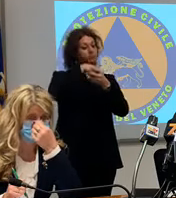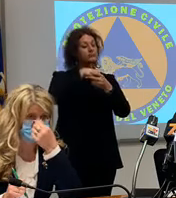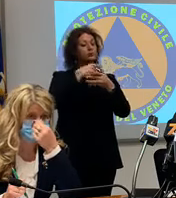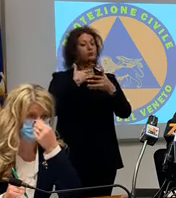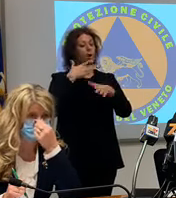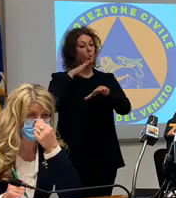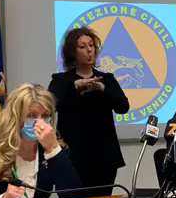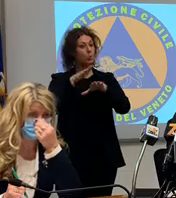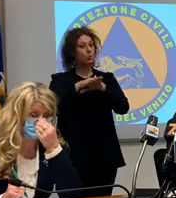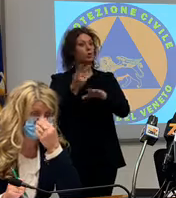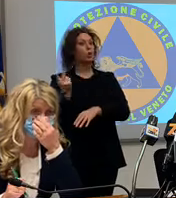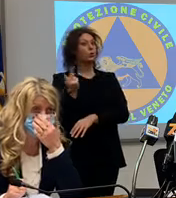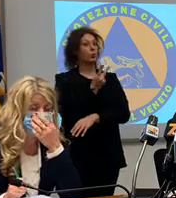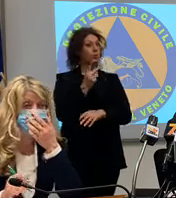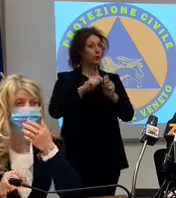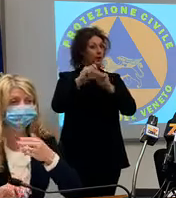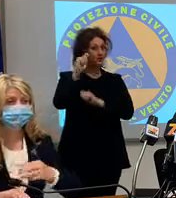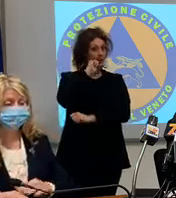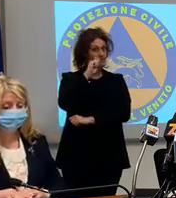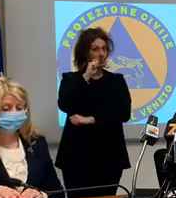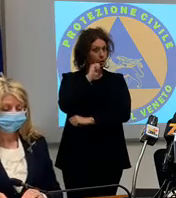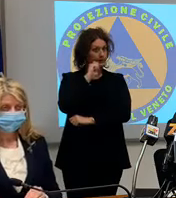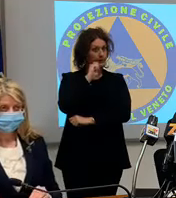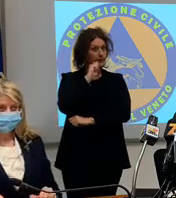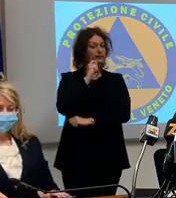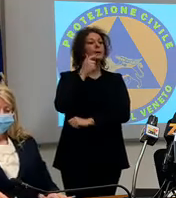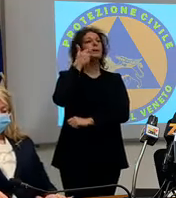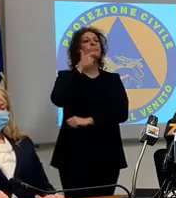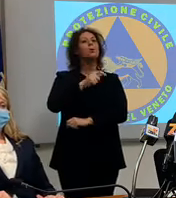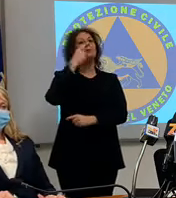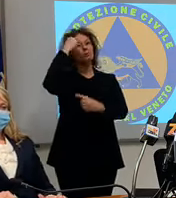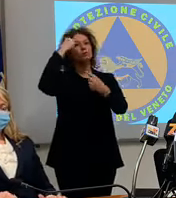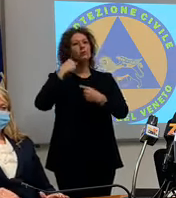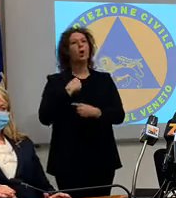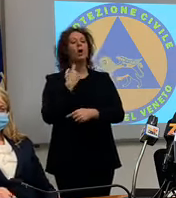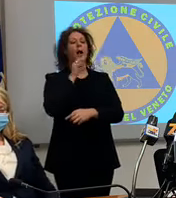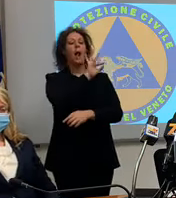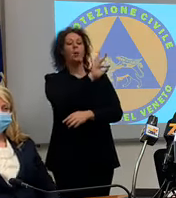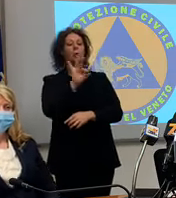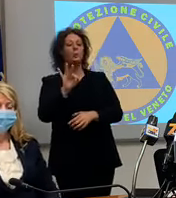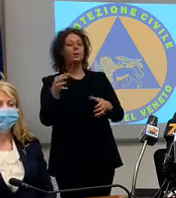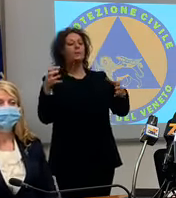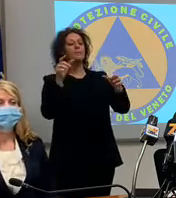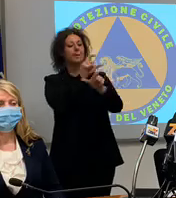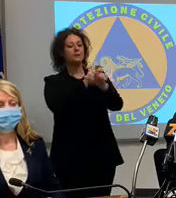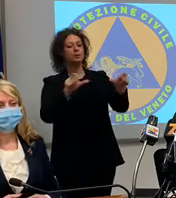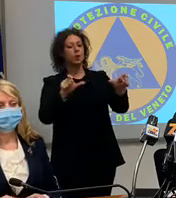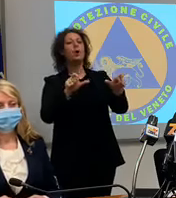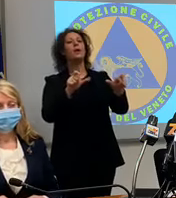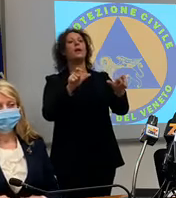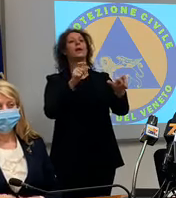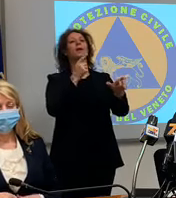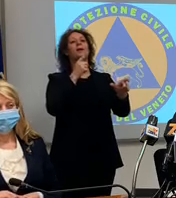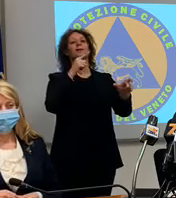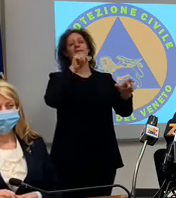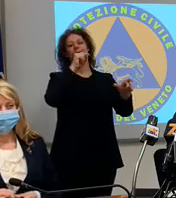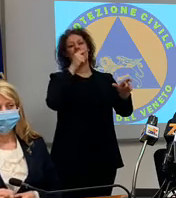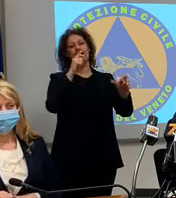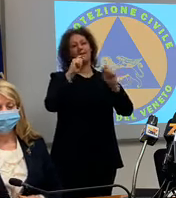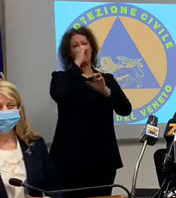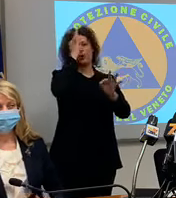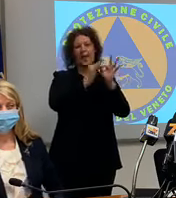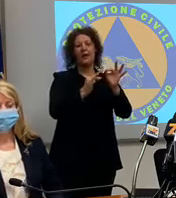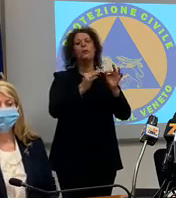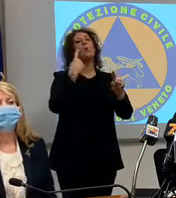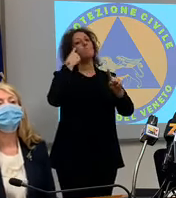sono test antigenici positivi che vengono confermati in molecolare poi c'è una una quota di molecolari puri diciamo nel senso che